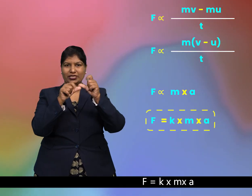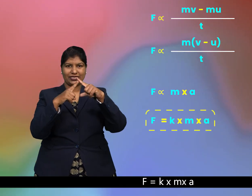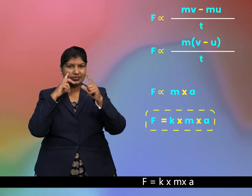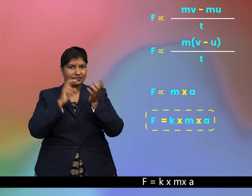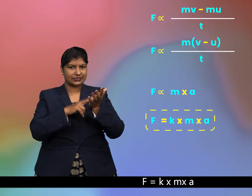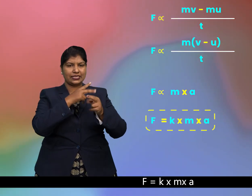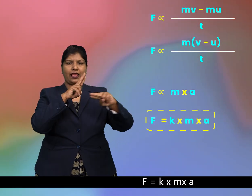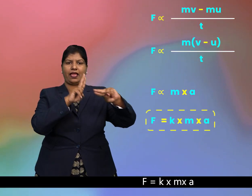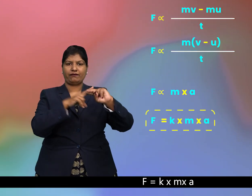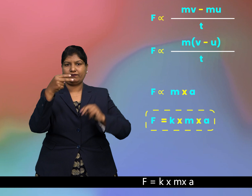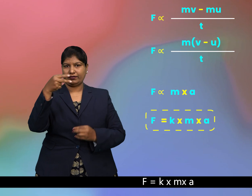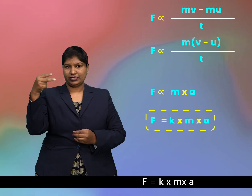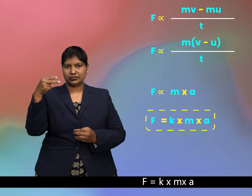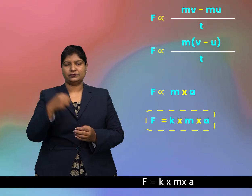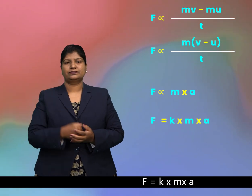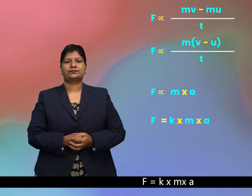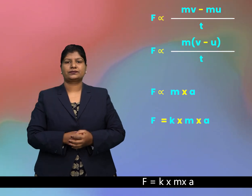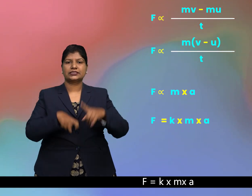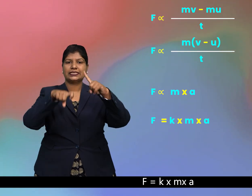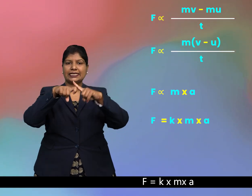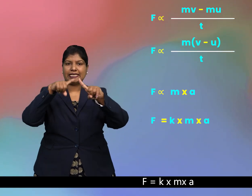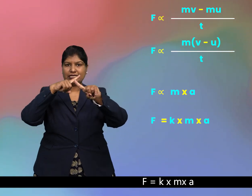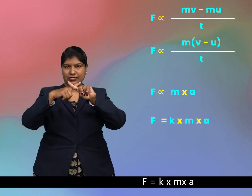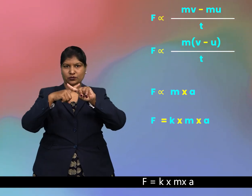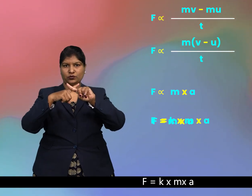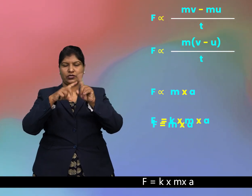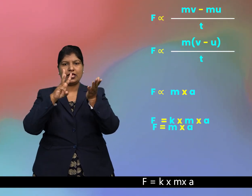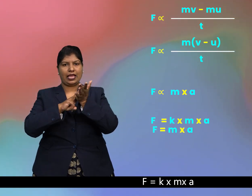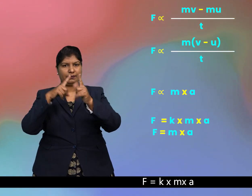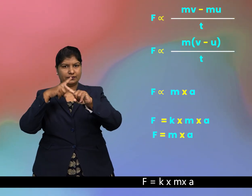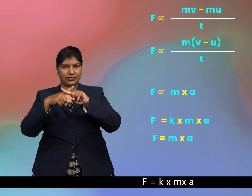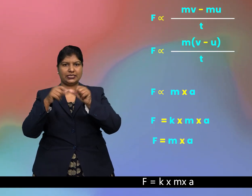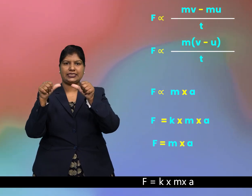F is equal to k into m into a.